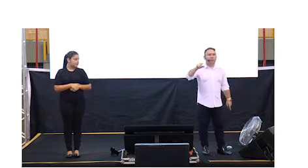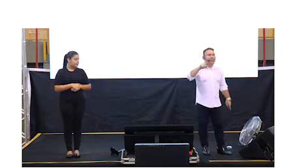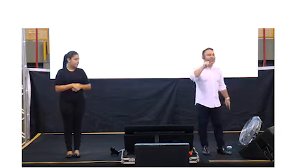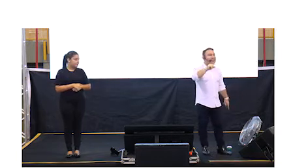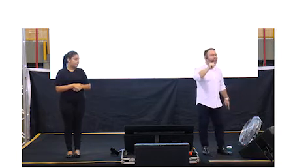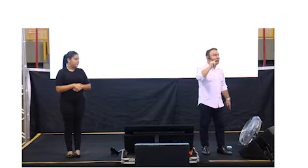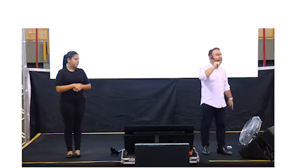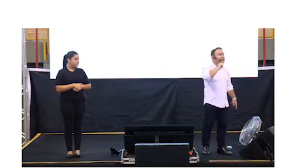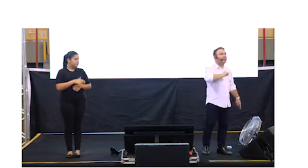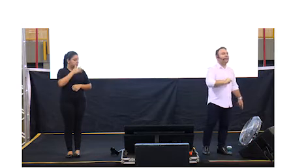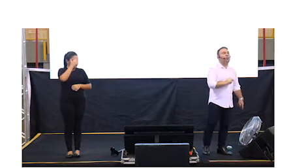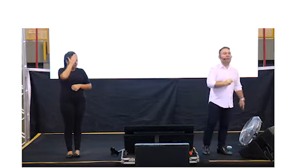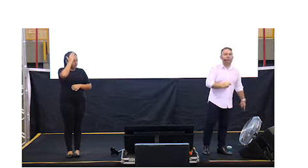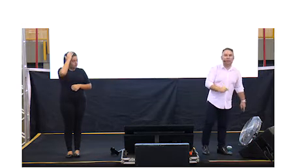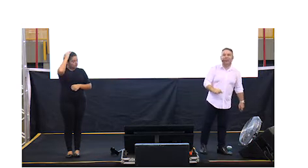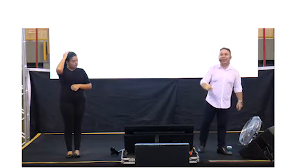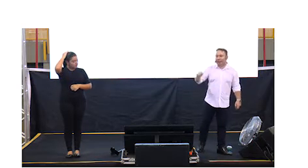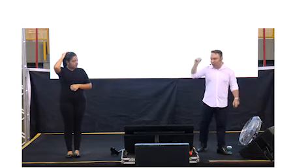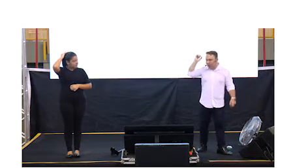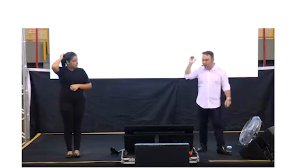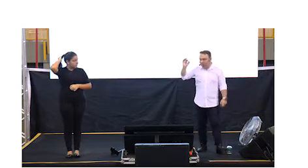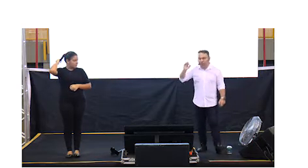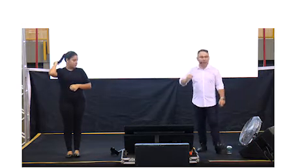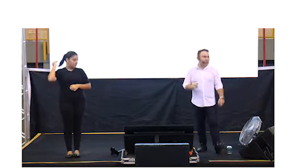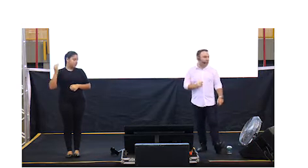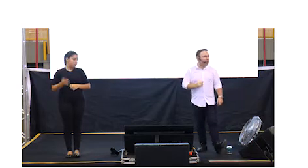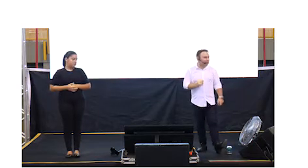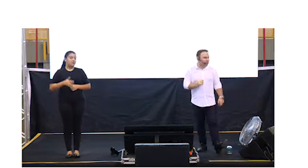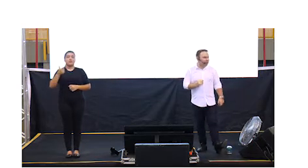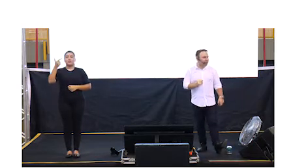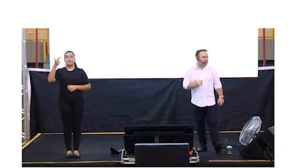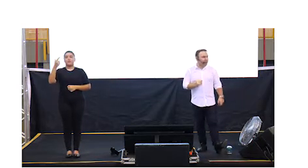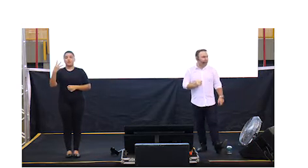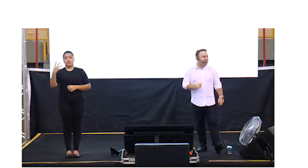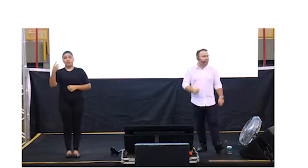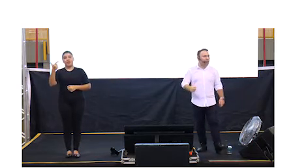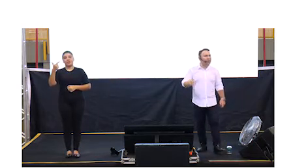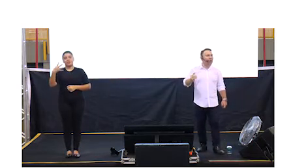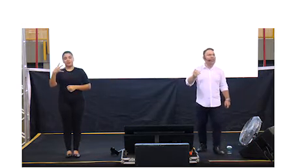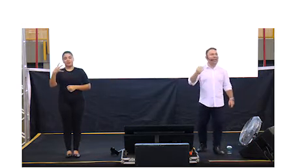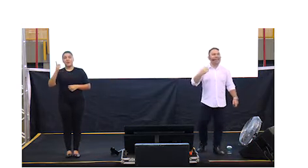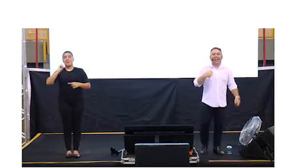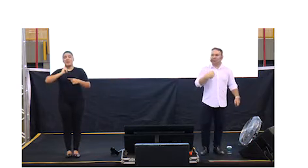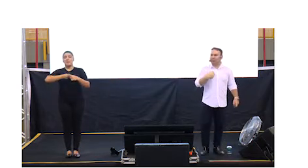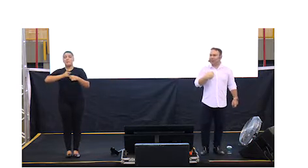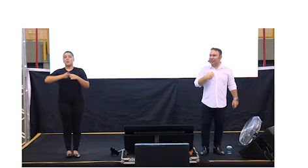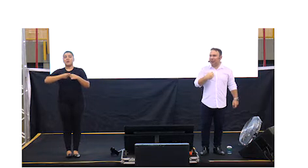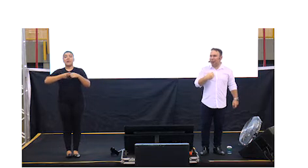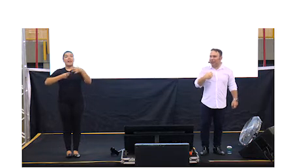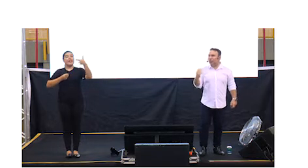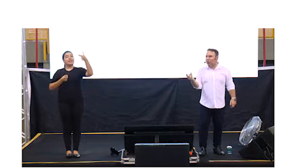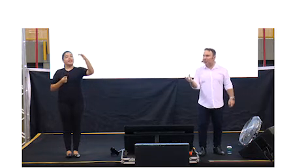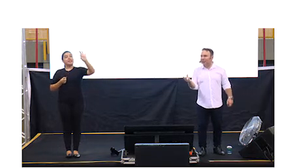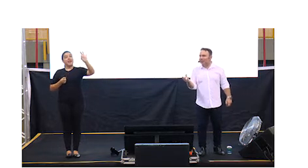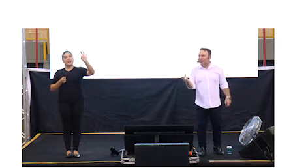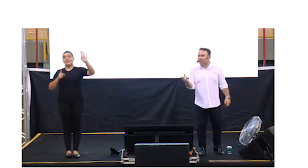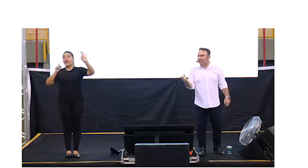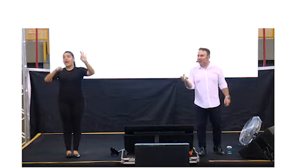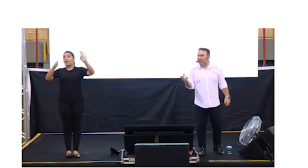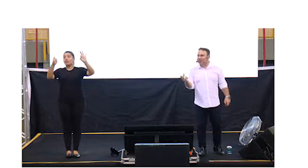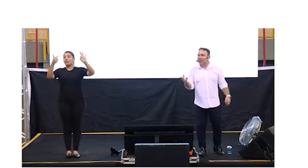já escutei 135 pessoas falando 24. Porque o que é 10%? Não é